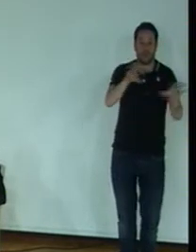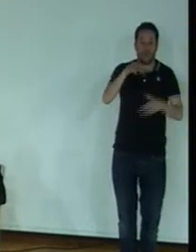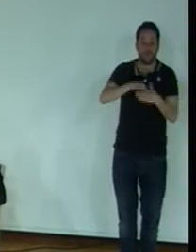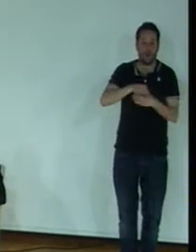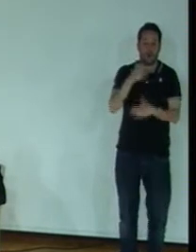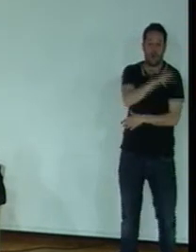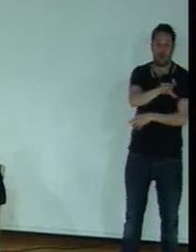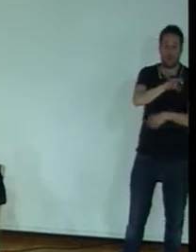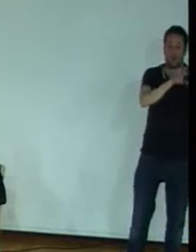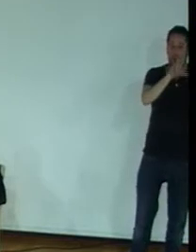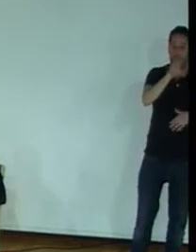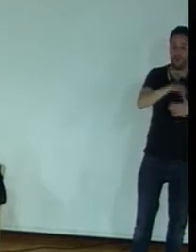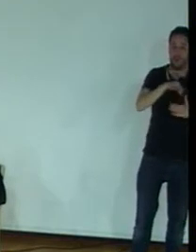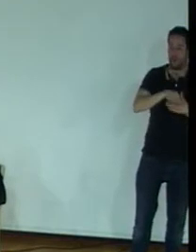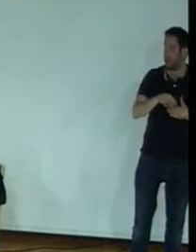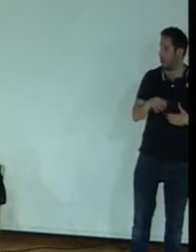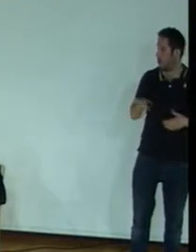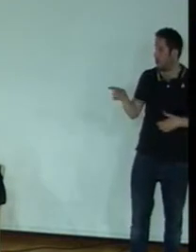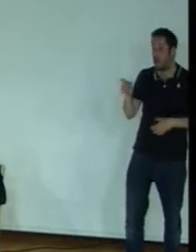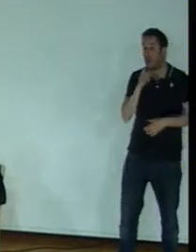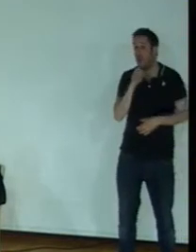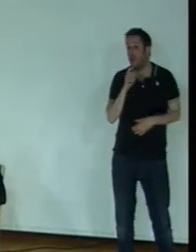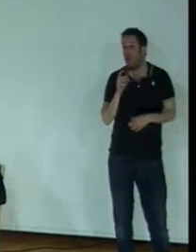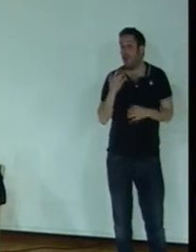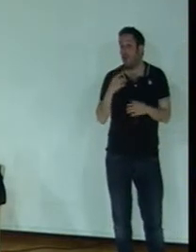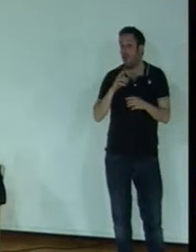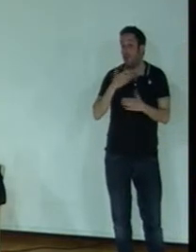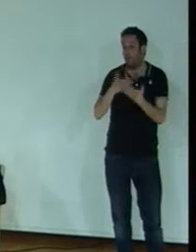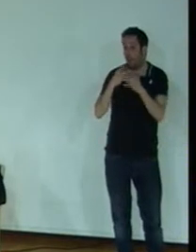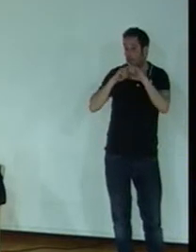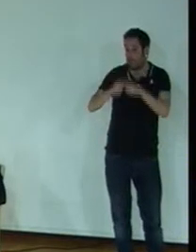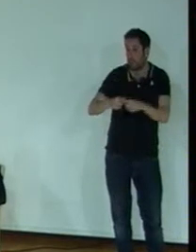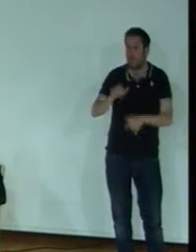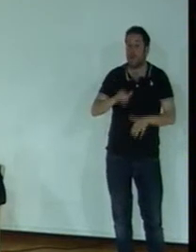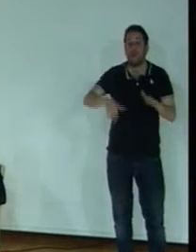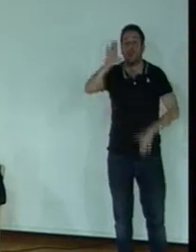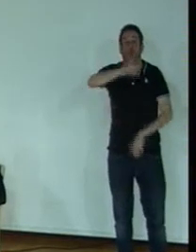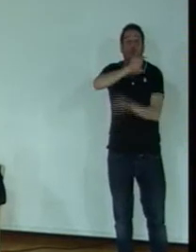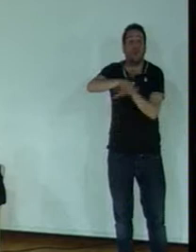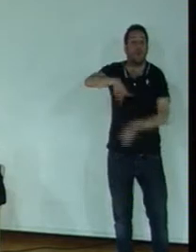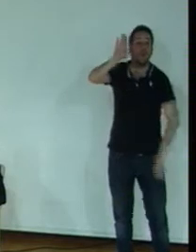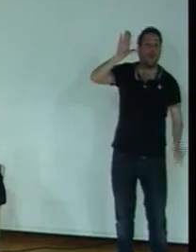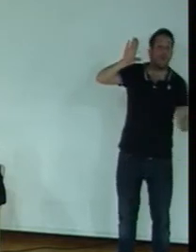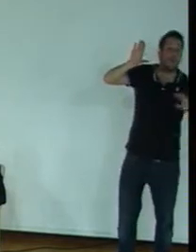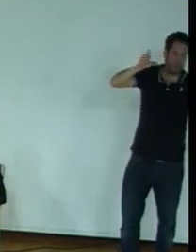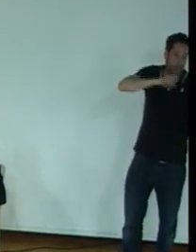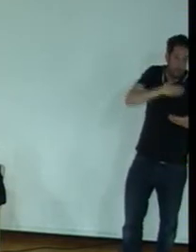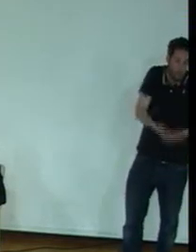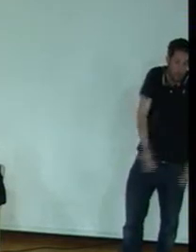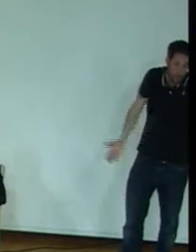336 exprimés. 336. Non, mais comme j'ai fait la démo tout à l'heure, personne n'a envie de lever la main pour voter contre. Bah voilà. Ta question, je te et